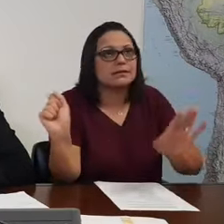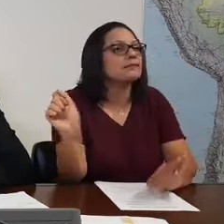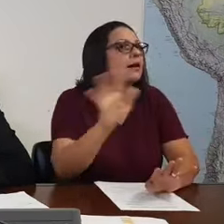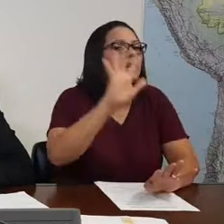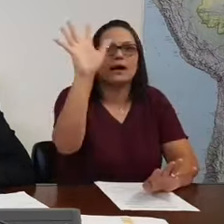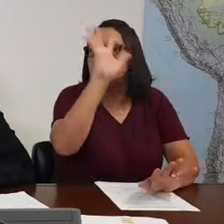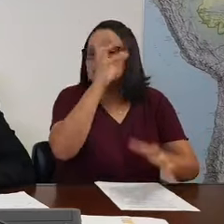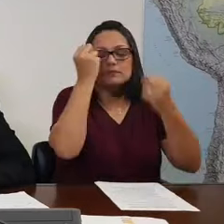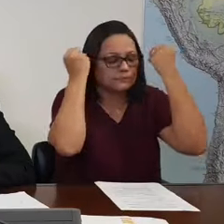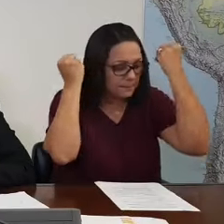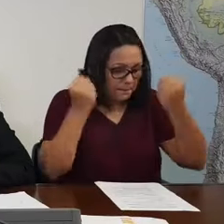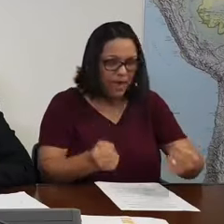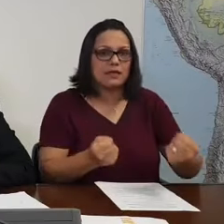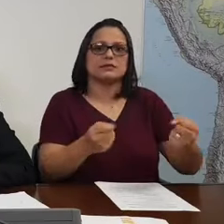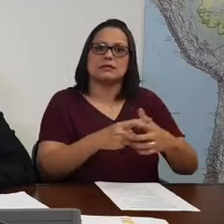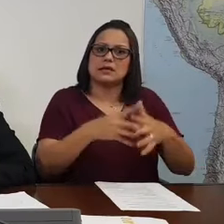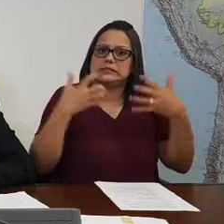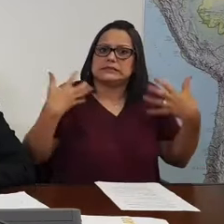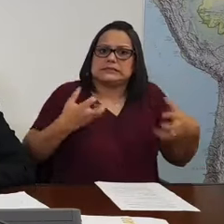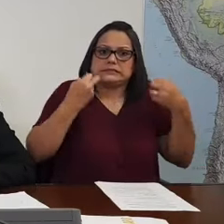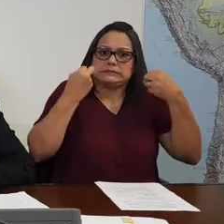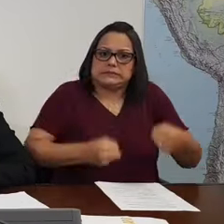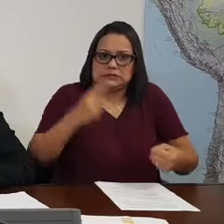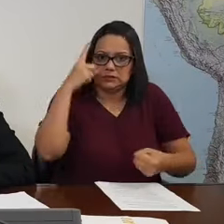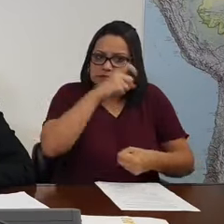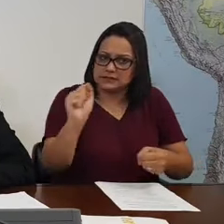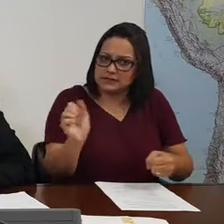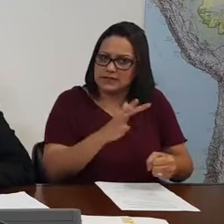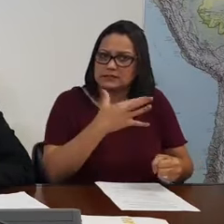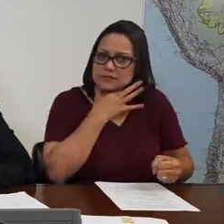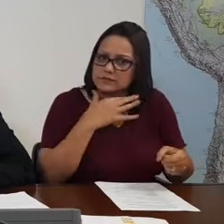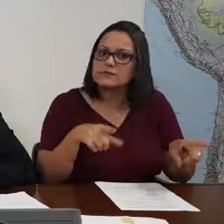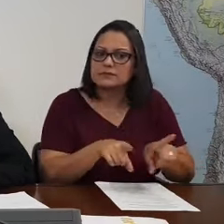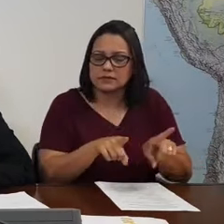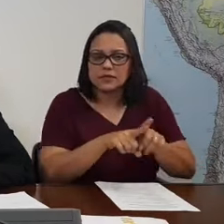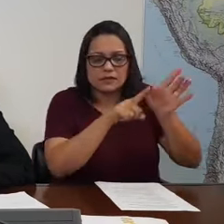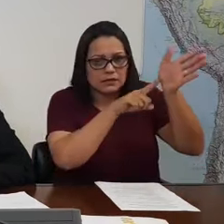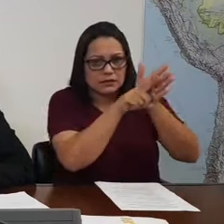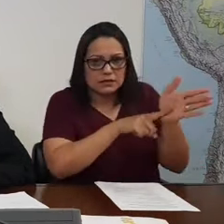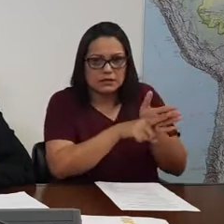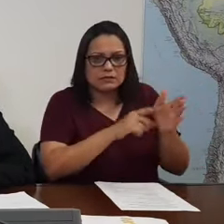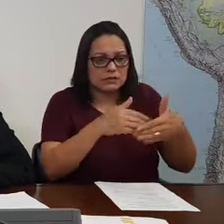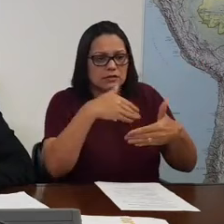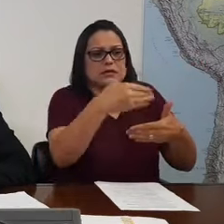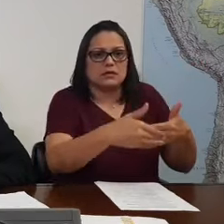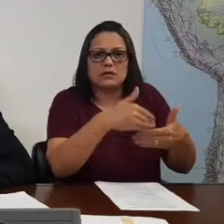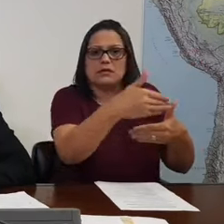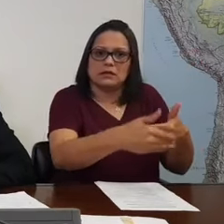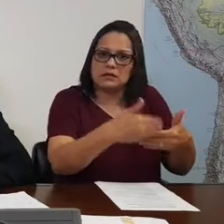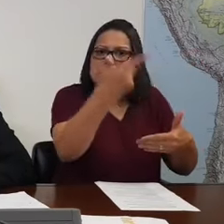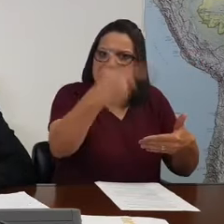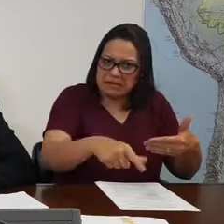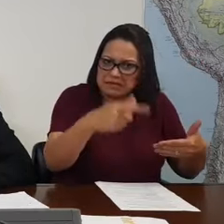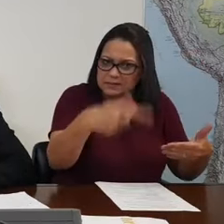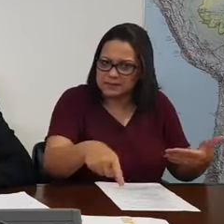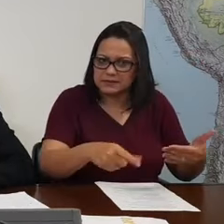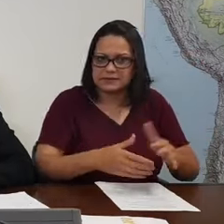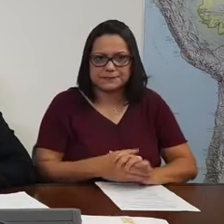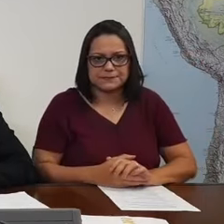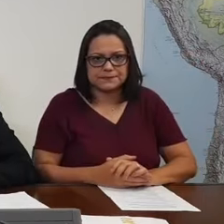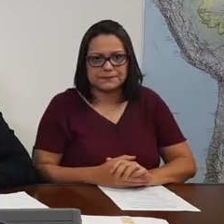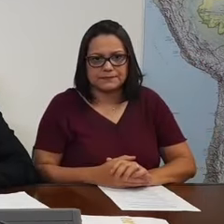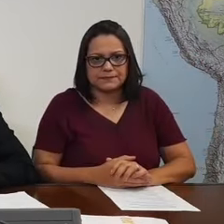altíssimo, pesa muito para o bolso do trabalhador no dia a dia. Isso, eram exames que eram feitos com uma periodicidade muito pequena. É,